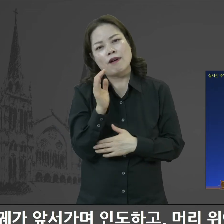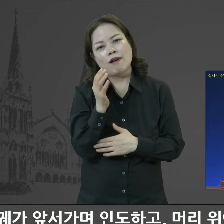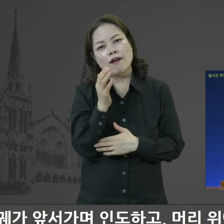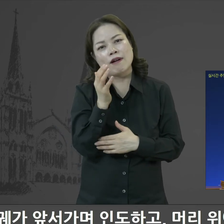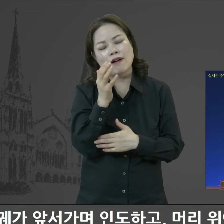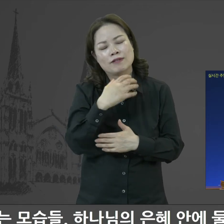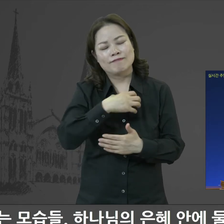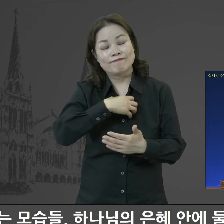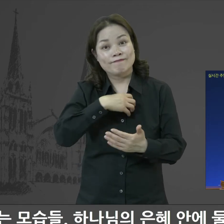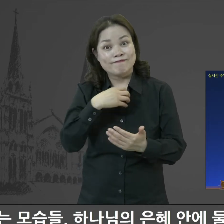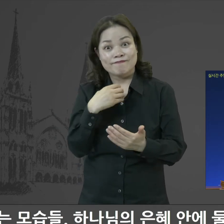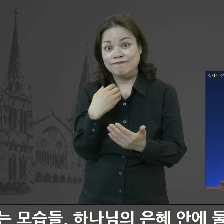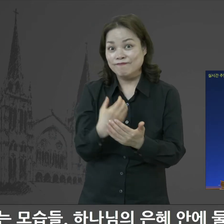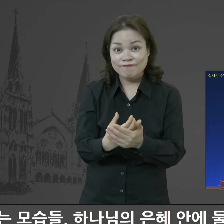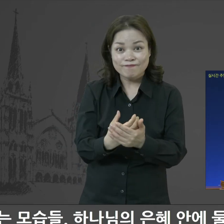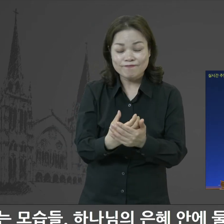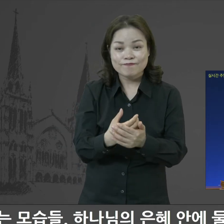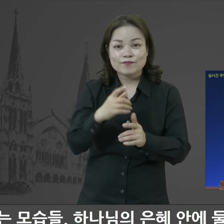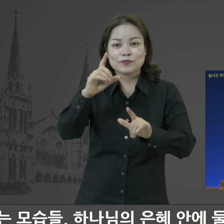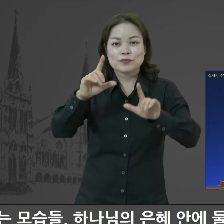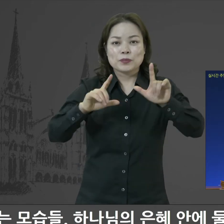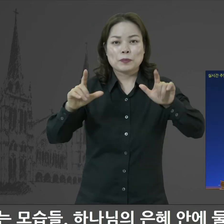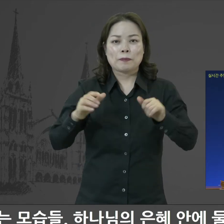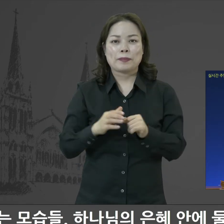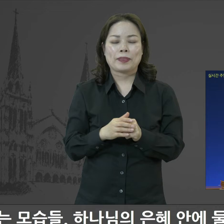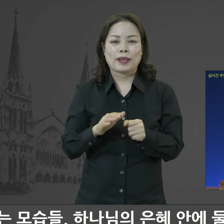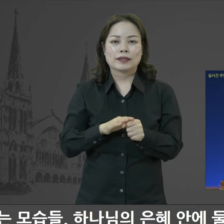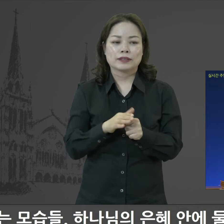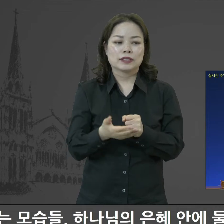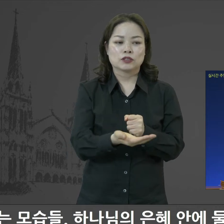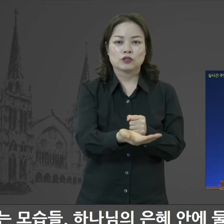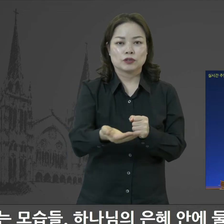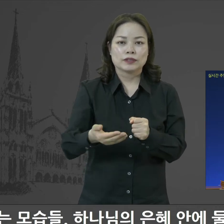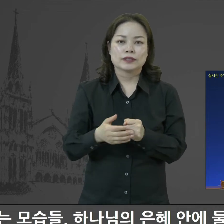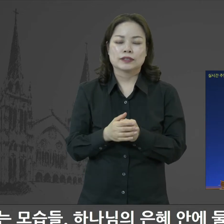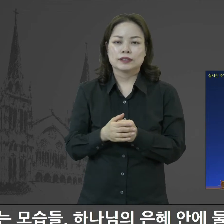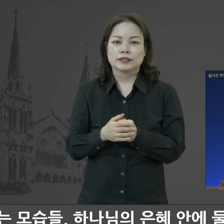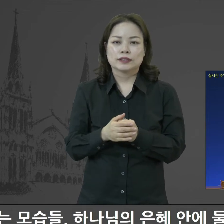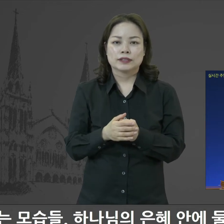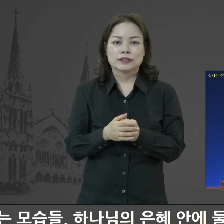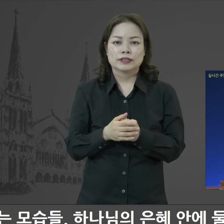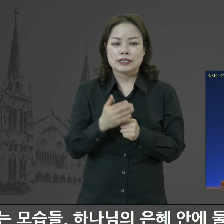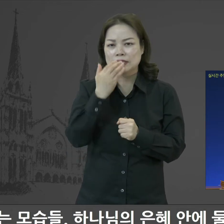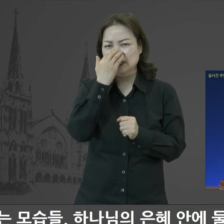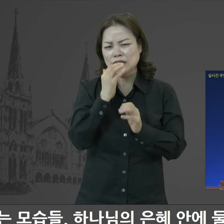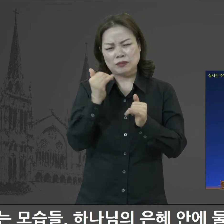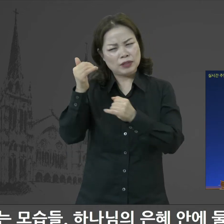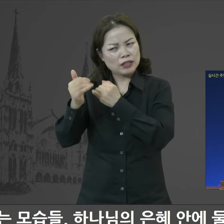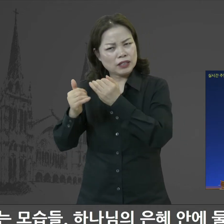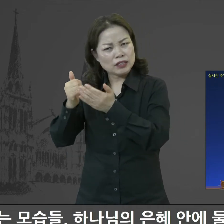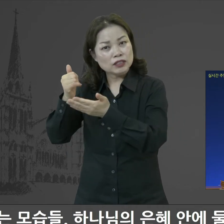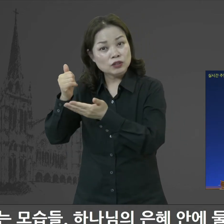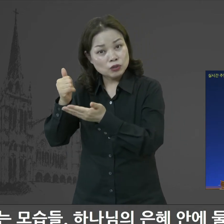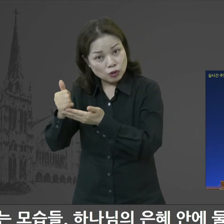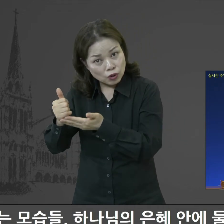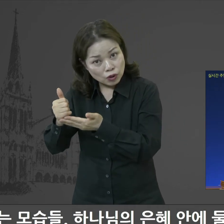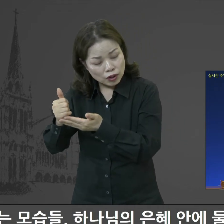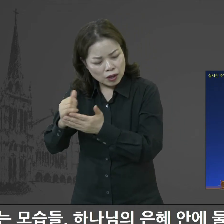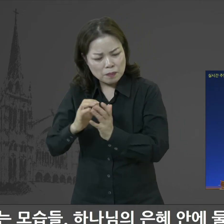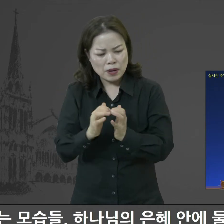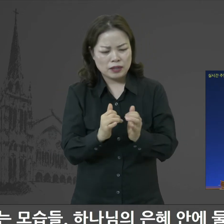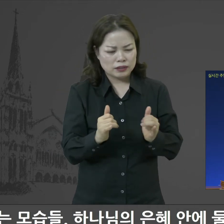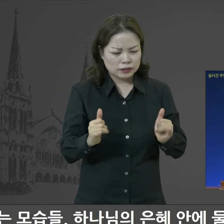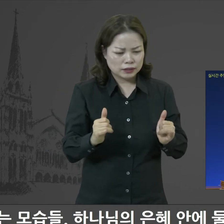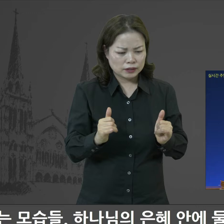영광스럽고 감격스러운 모습이었을까요? 사랑하는 성도 여러분, 실로 이스라엘의 하나님 여호와께서는